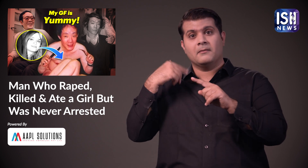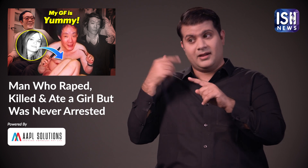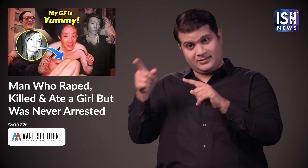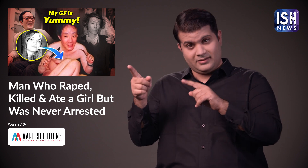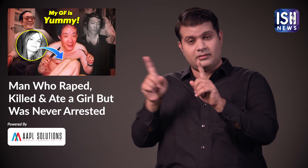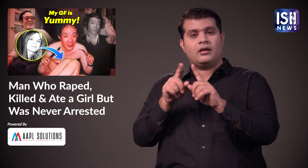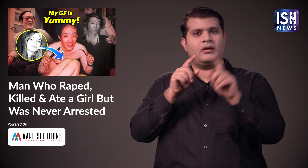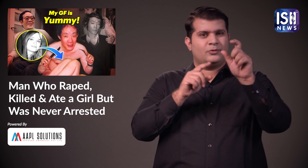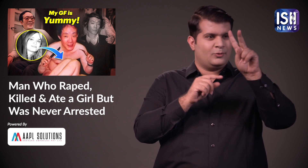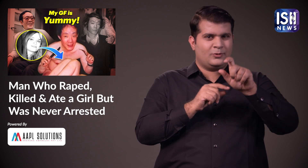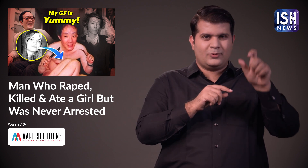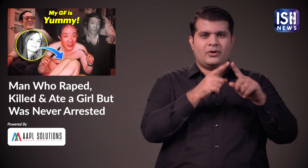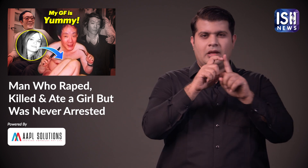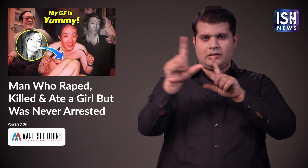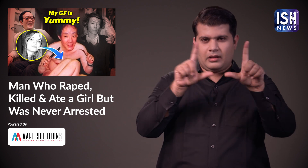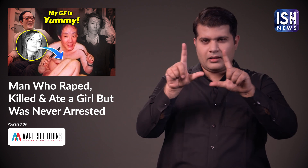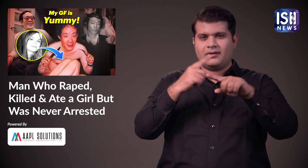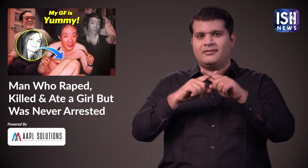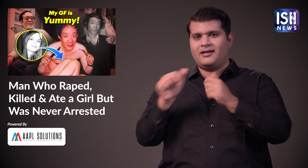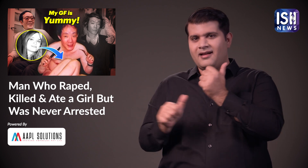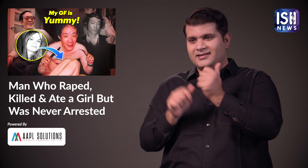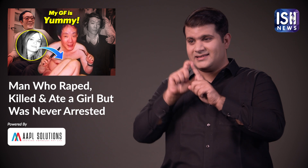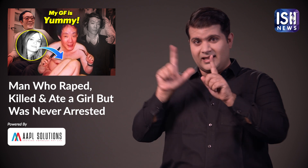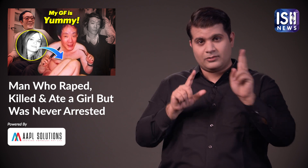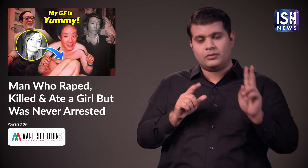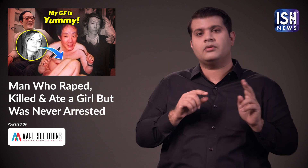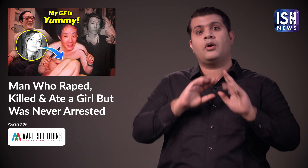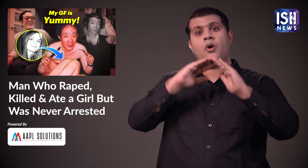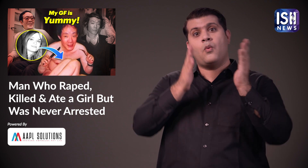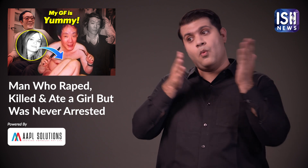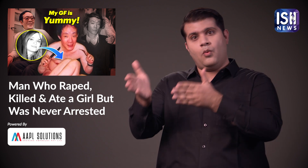जीवन का दस्तावेजीकरण करने के लिए सगावा के घर गए।